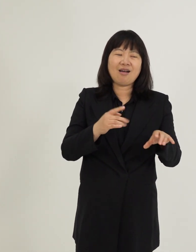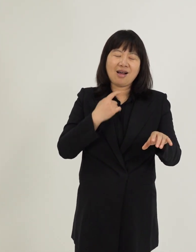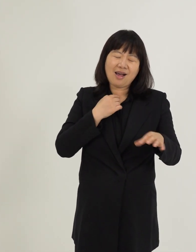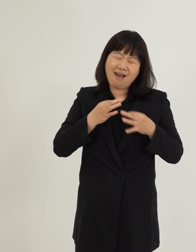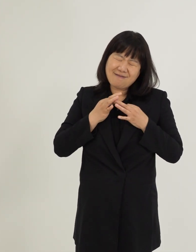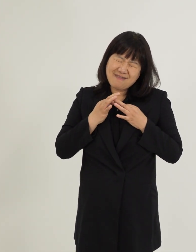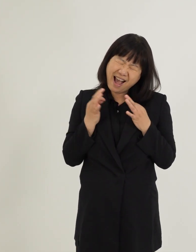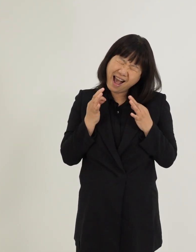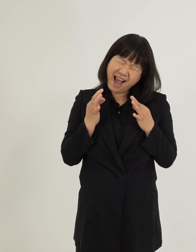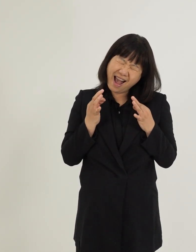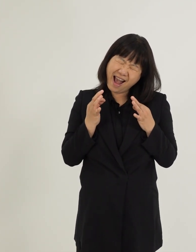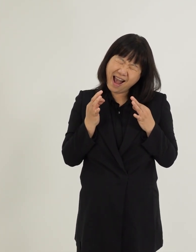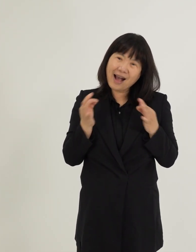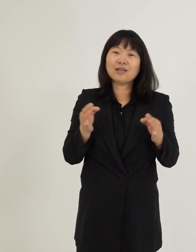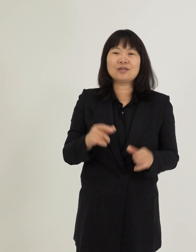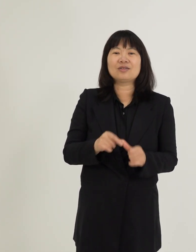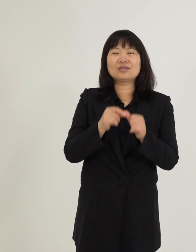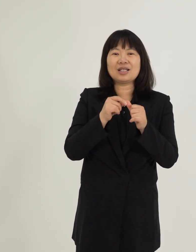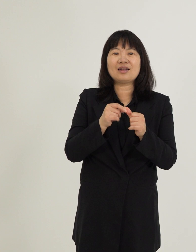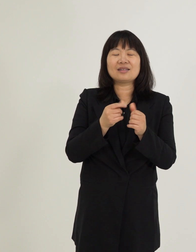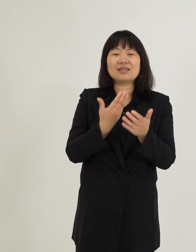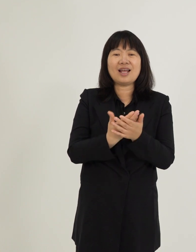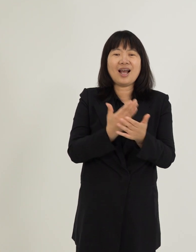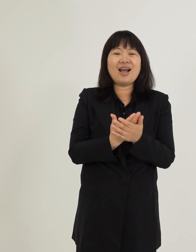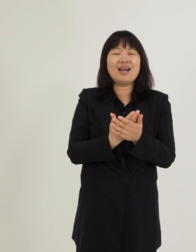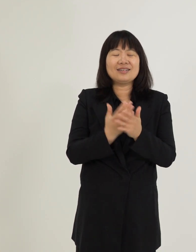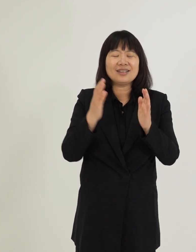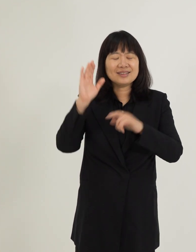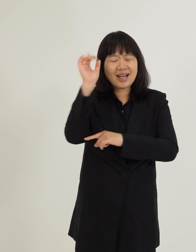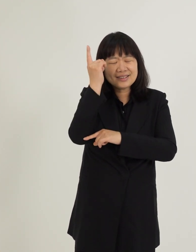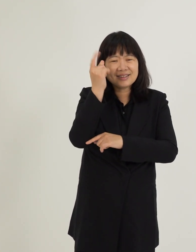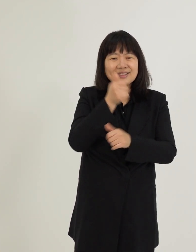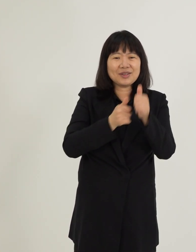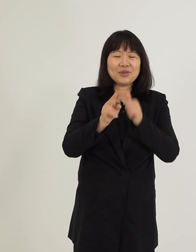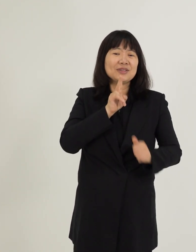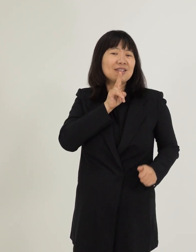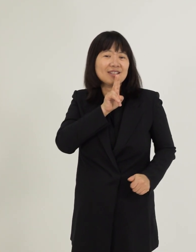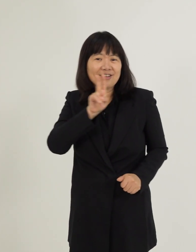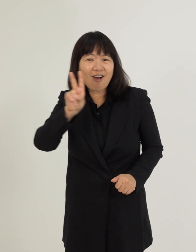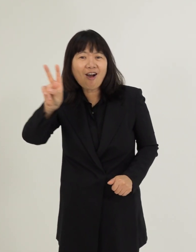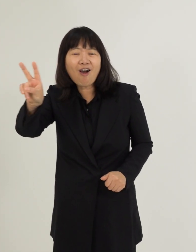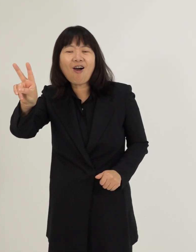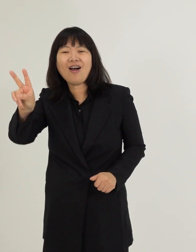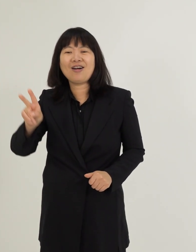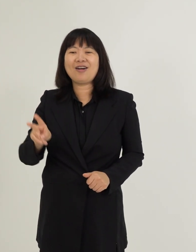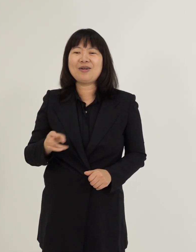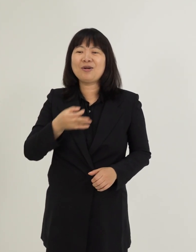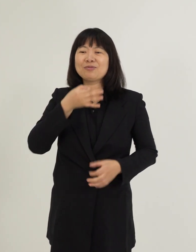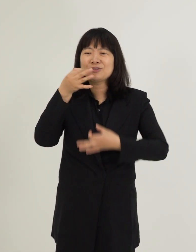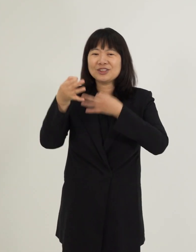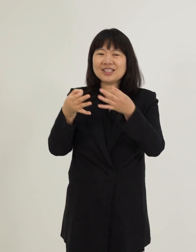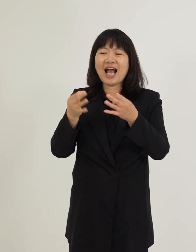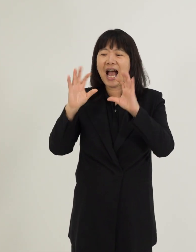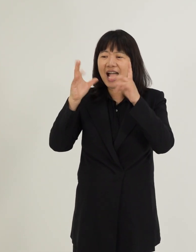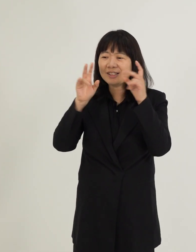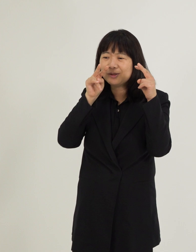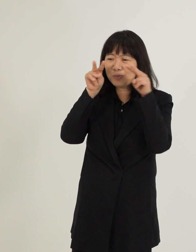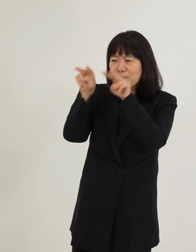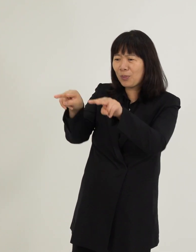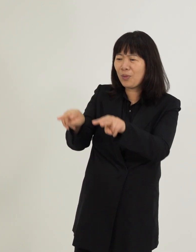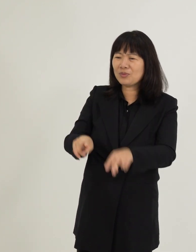소리질러 호산나 다윗의 자손이여 하는 어린 이들을 보고 또 뭐였어요?